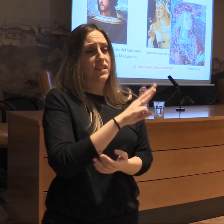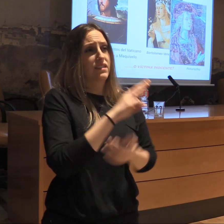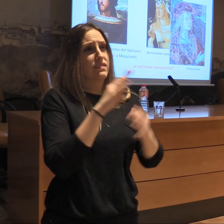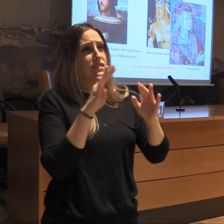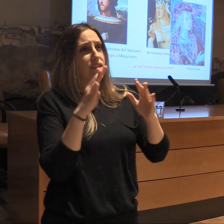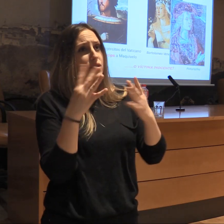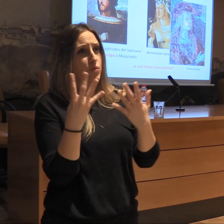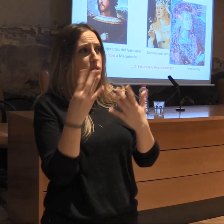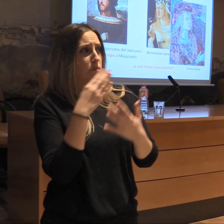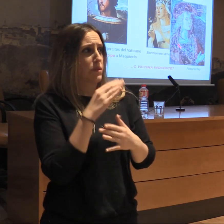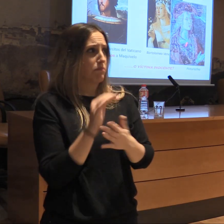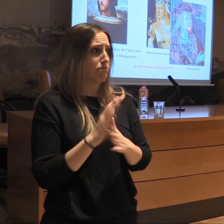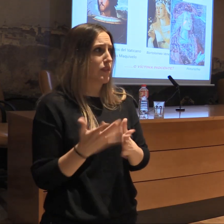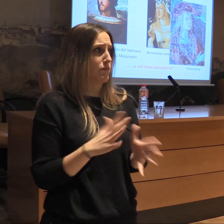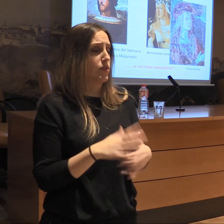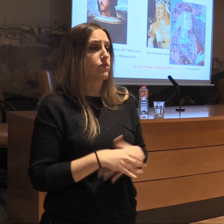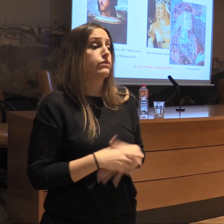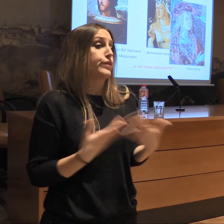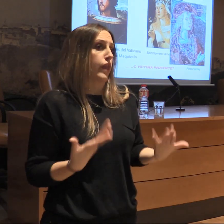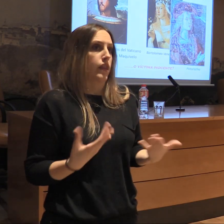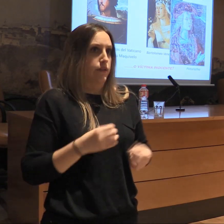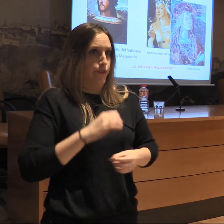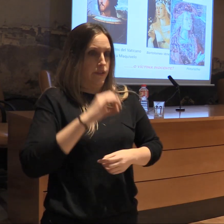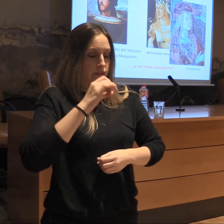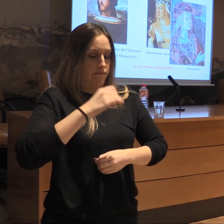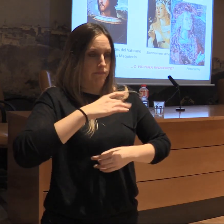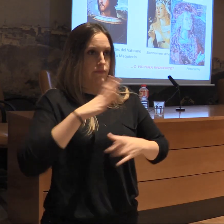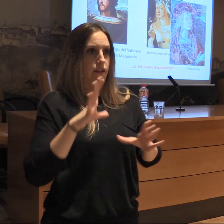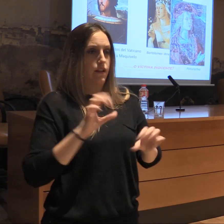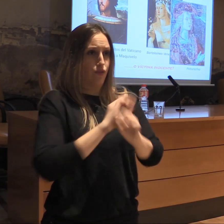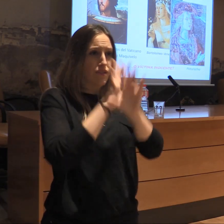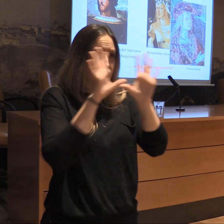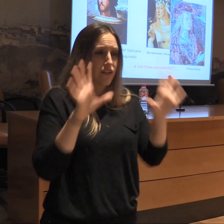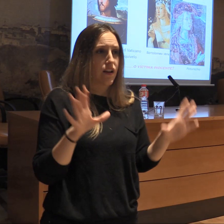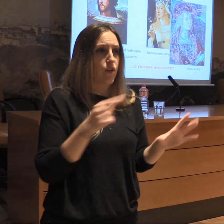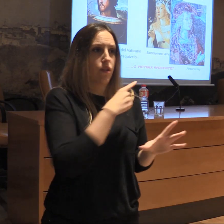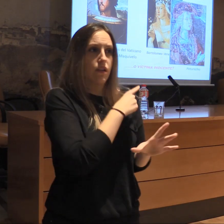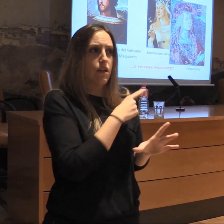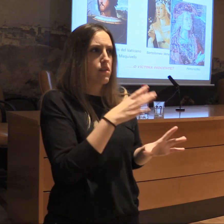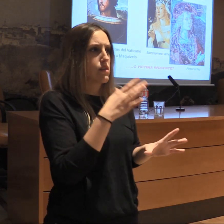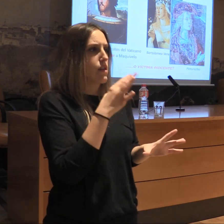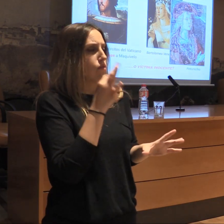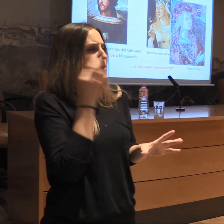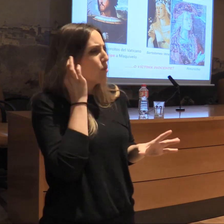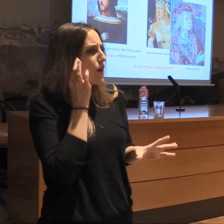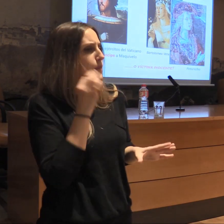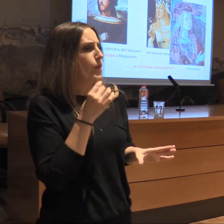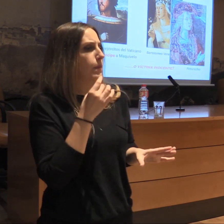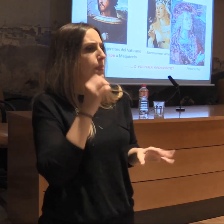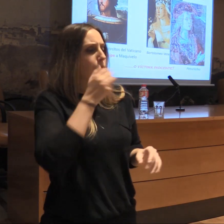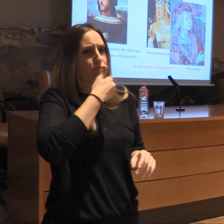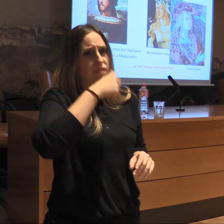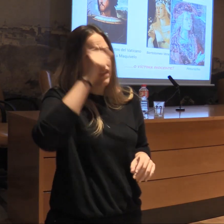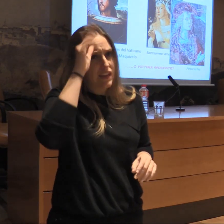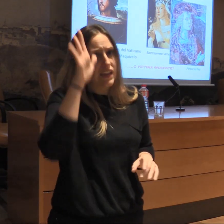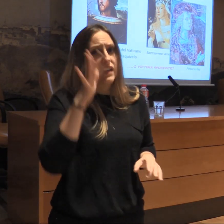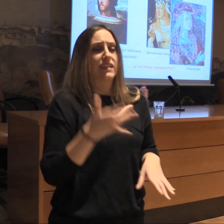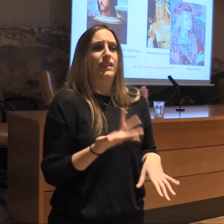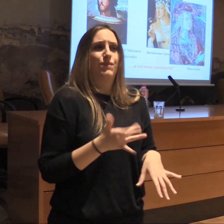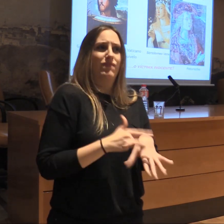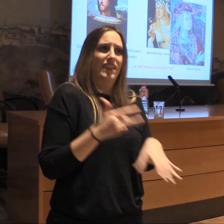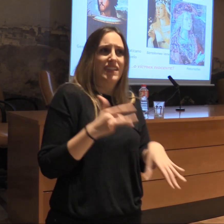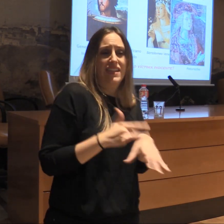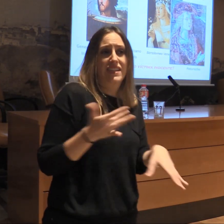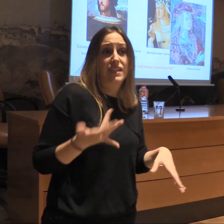Las evidencias históricas es que fue una persona extraordinariamente inteligente, sensible